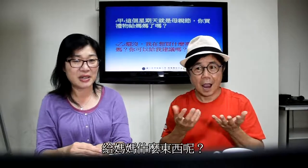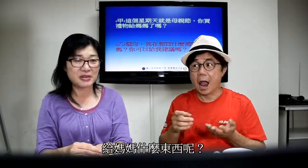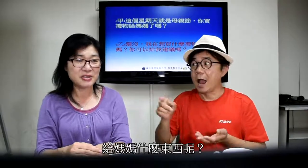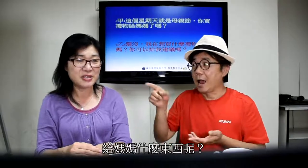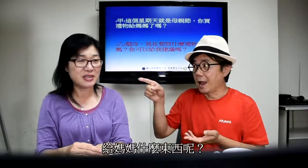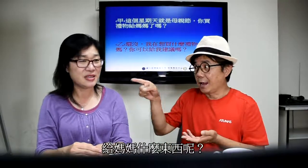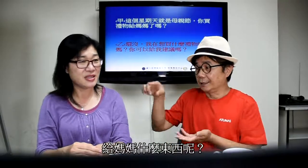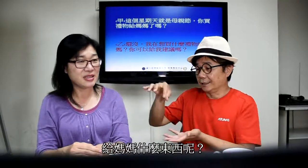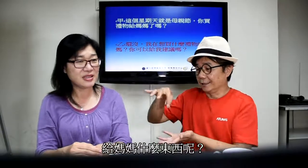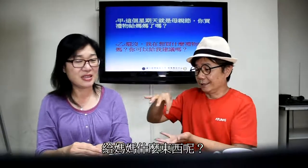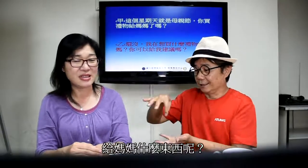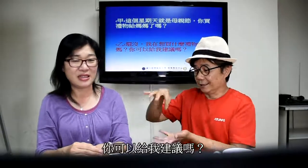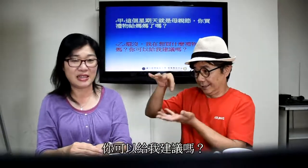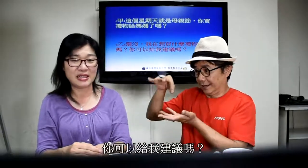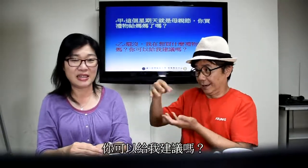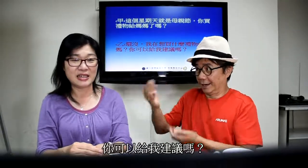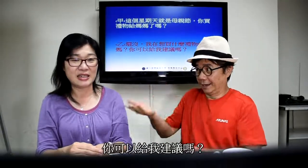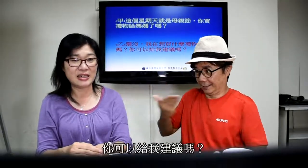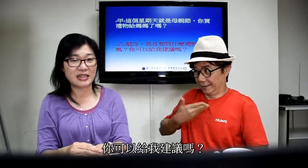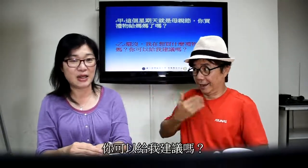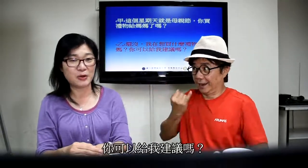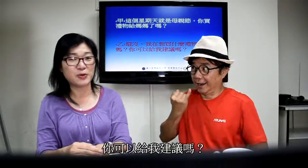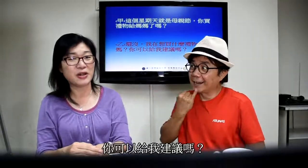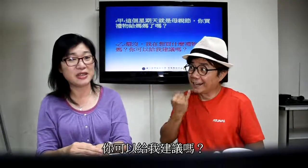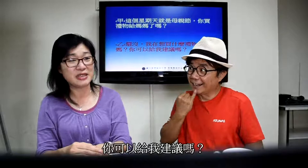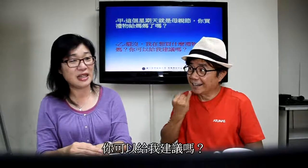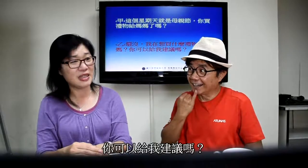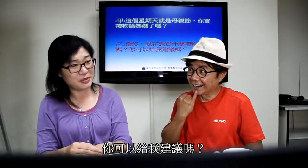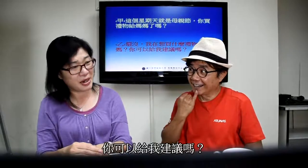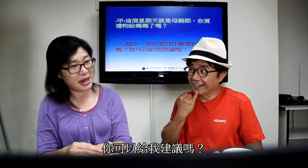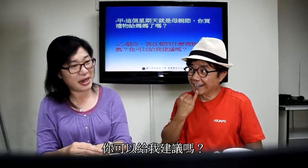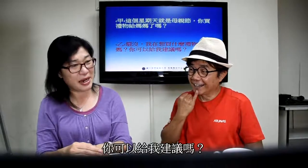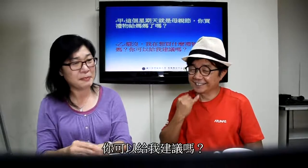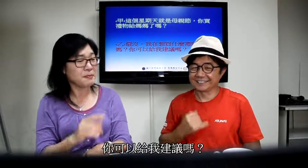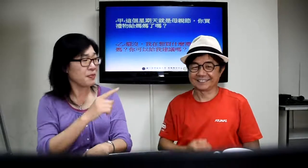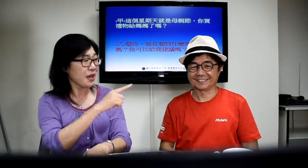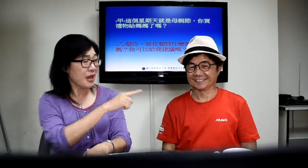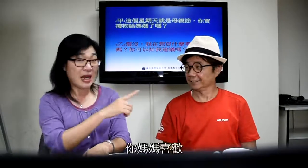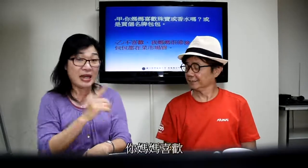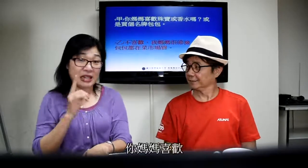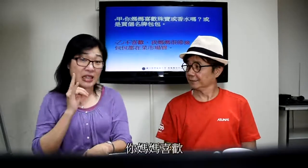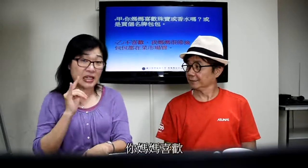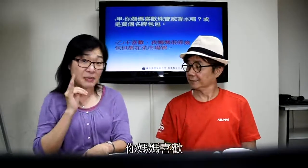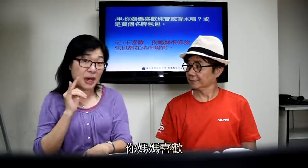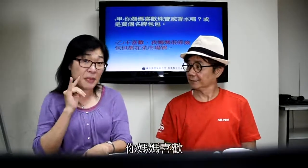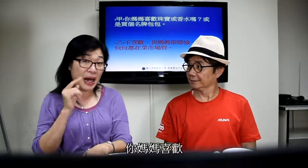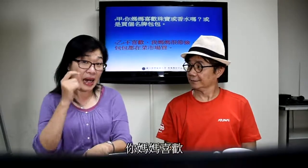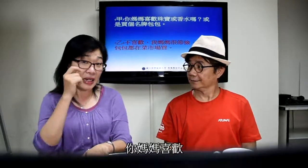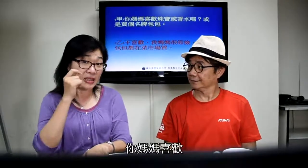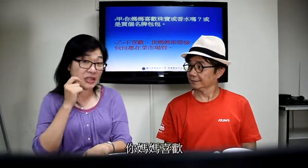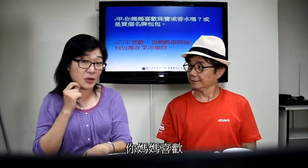西呢？你可以给我建议吗？你妈妈喜